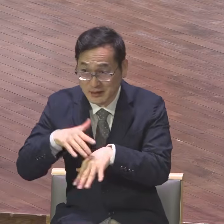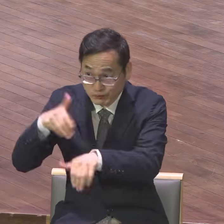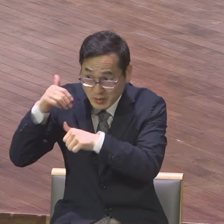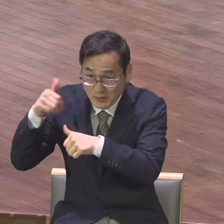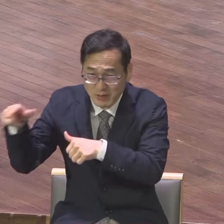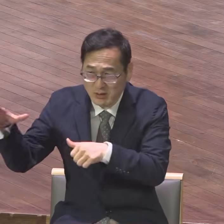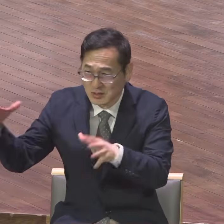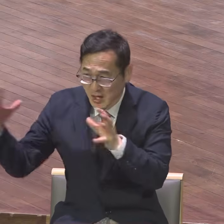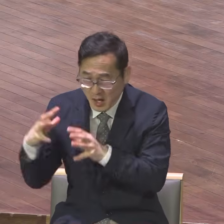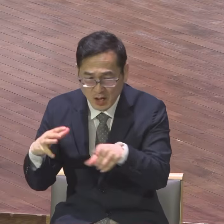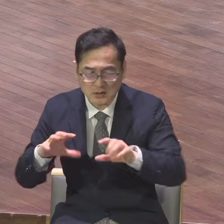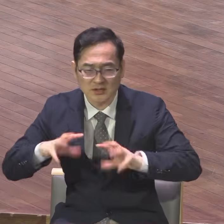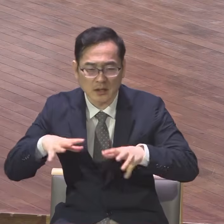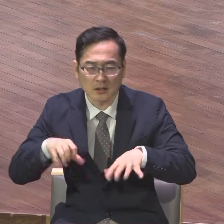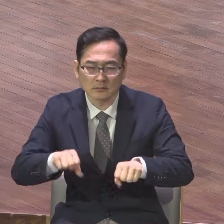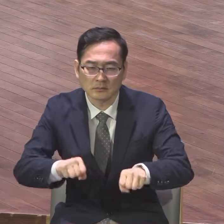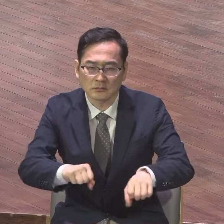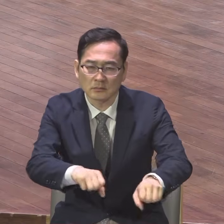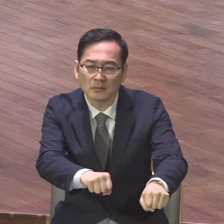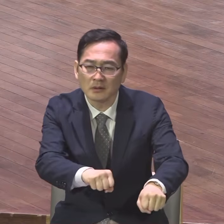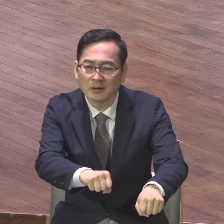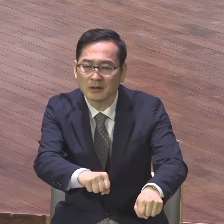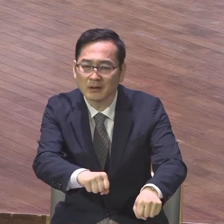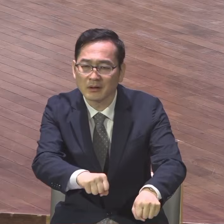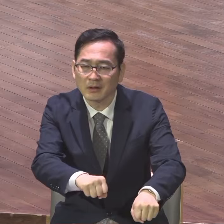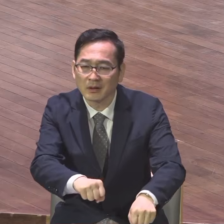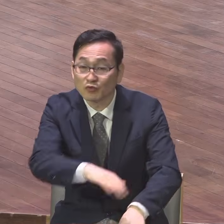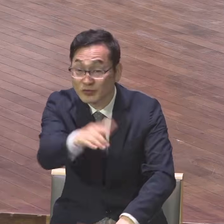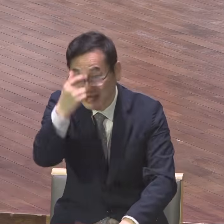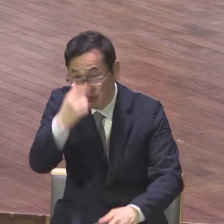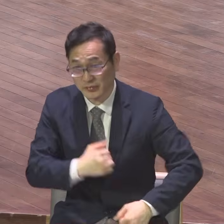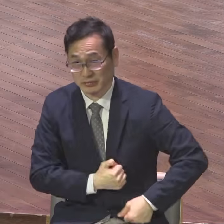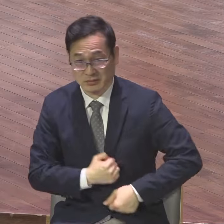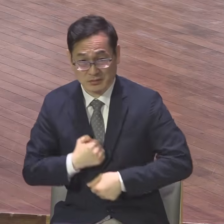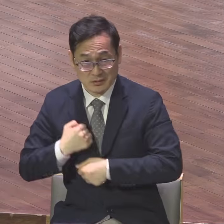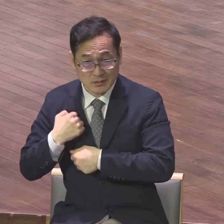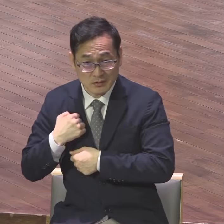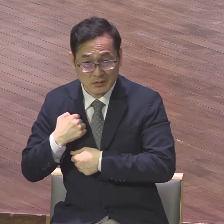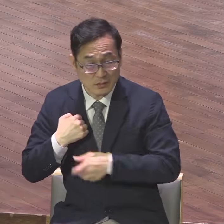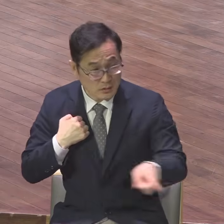종교 기도하든 기도의 능력이에요. 우리는 기도 안 하잖아요.